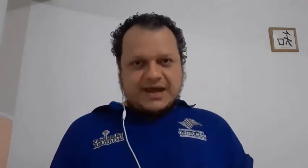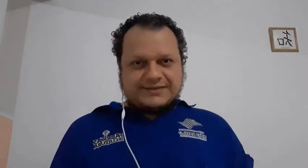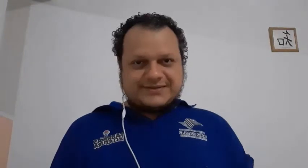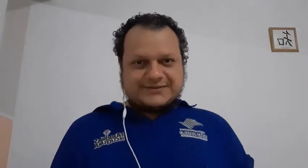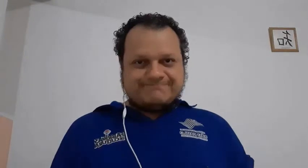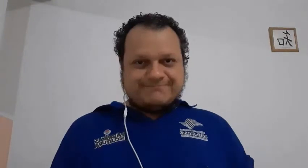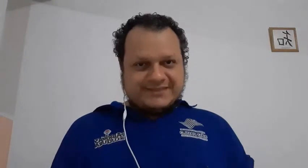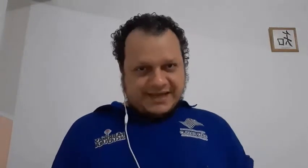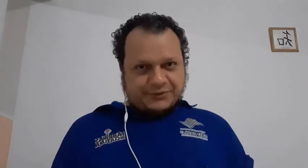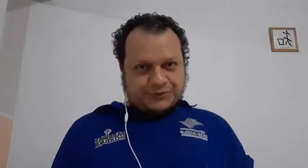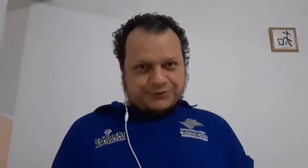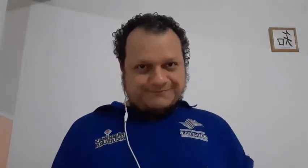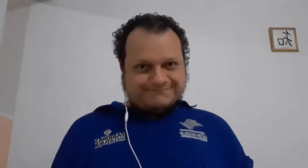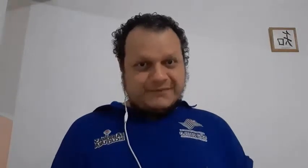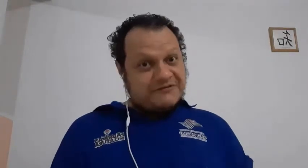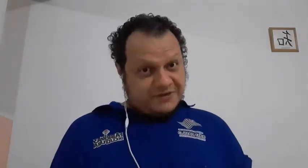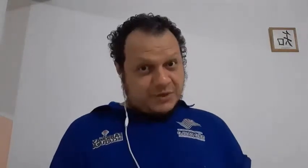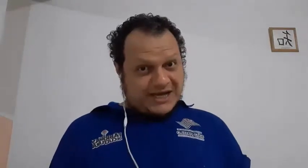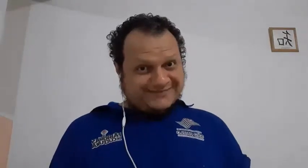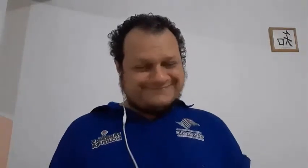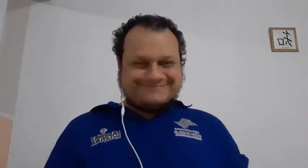sinais. Certo? Vamos lá?